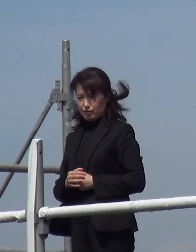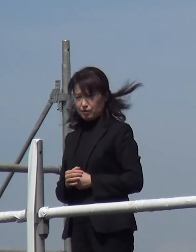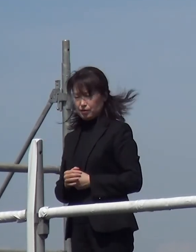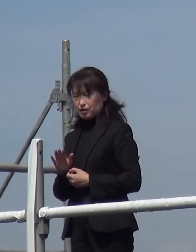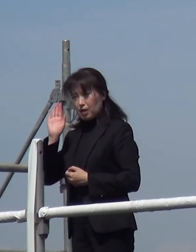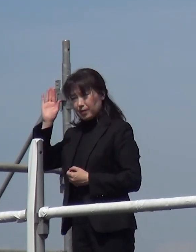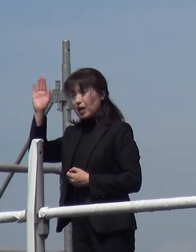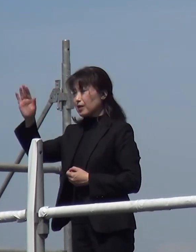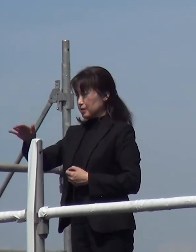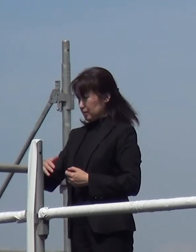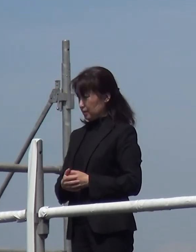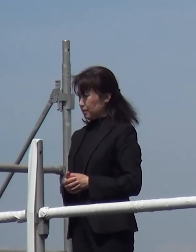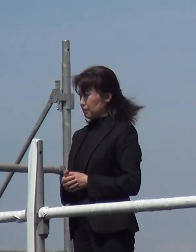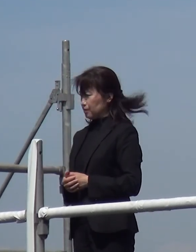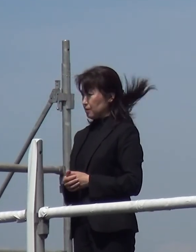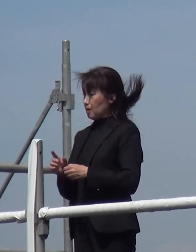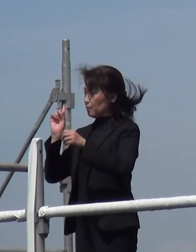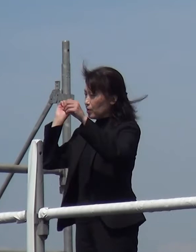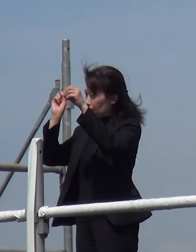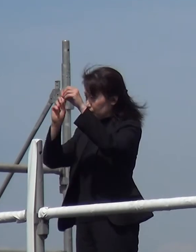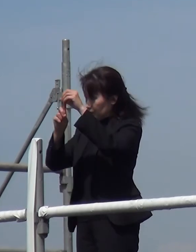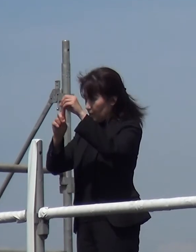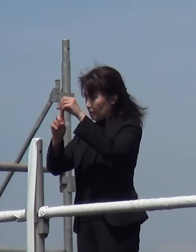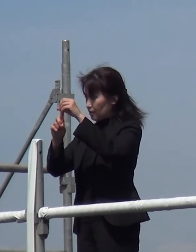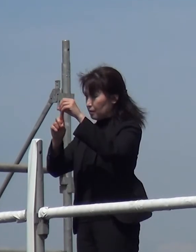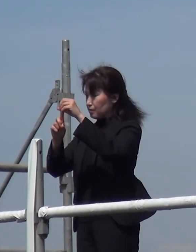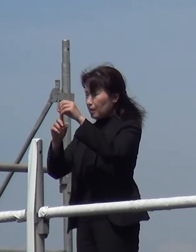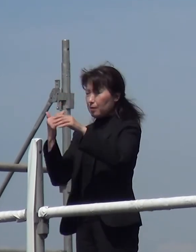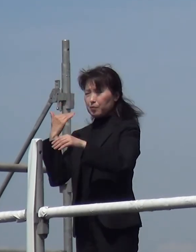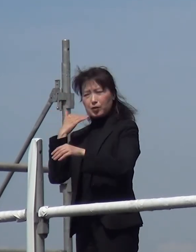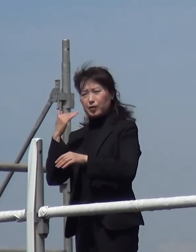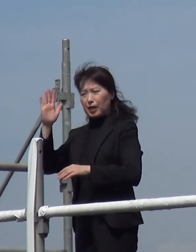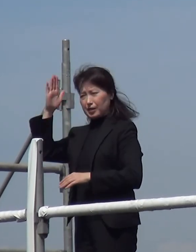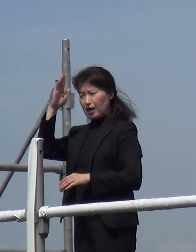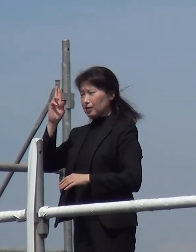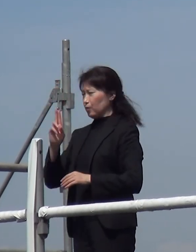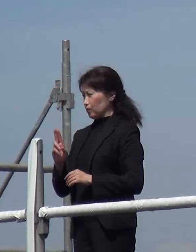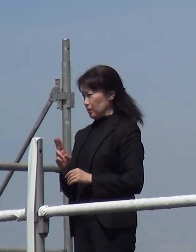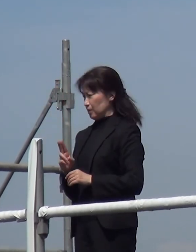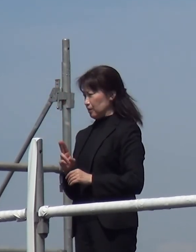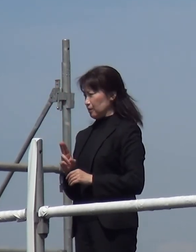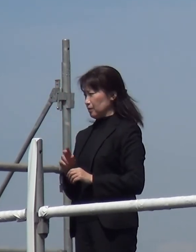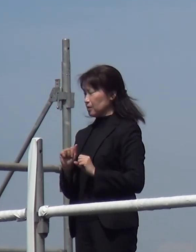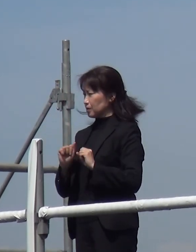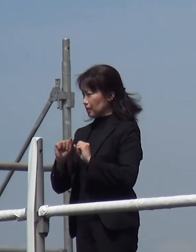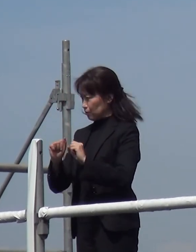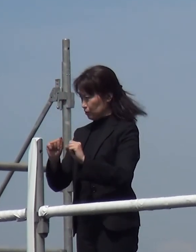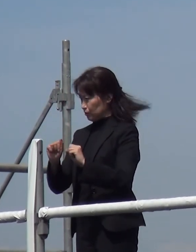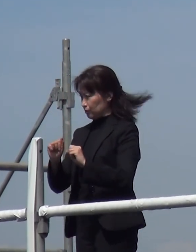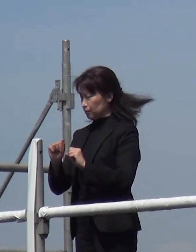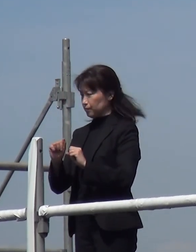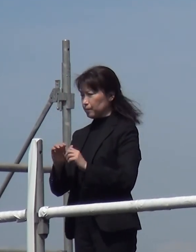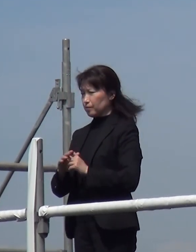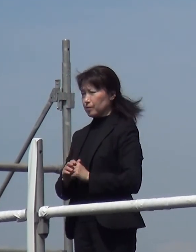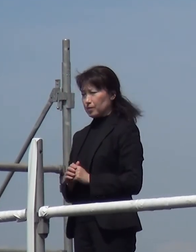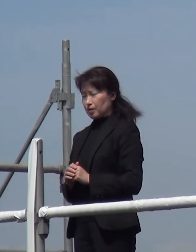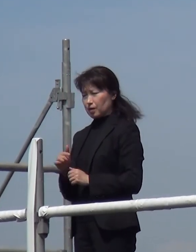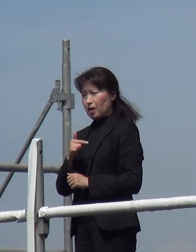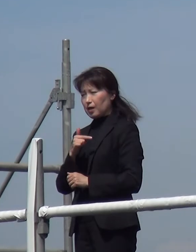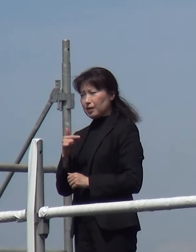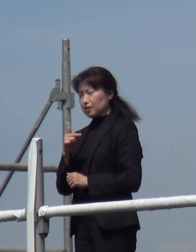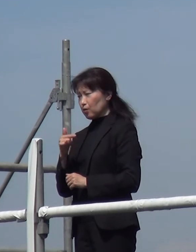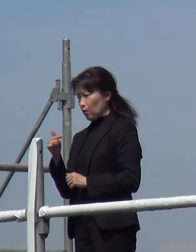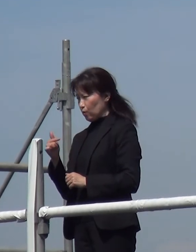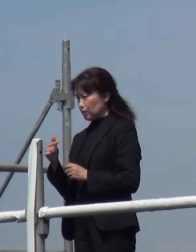未来に向かって悔いを残さないことを世にしようとしているということを非常に